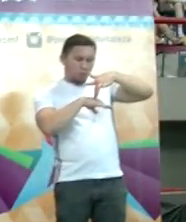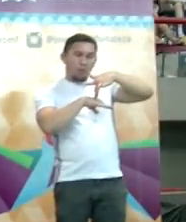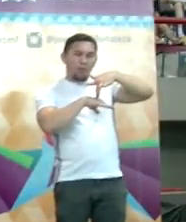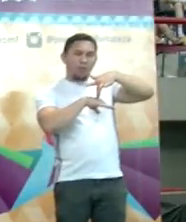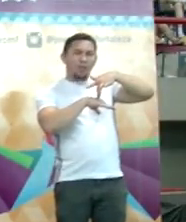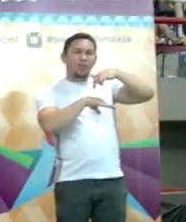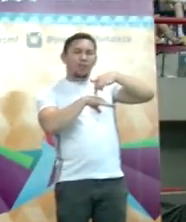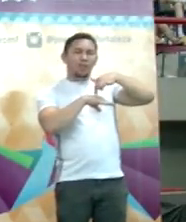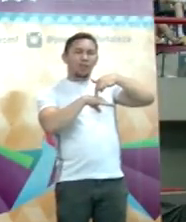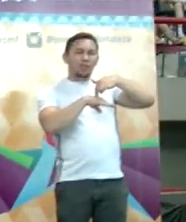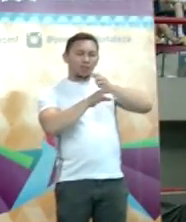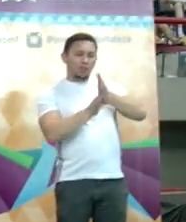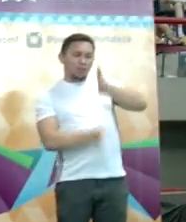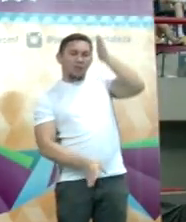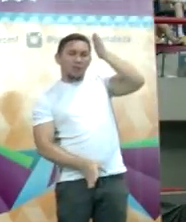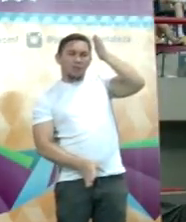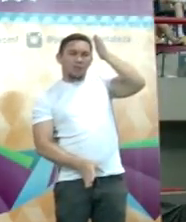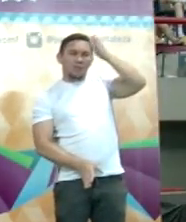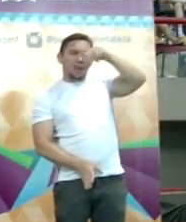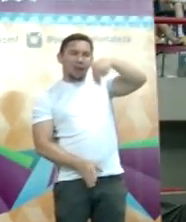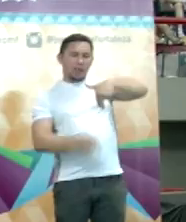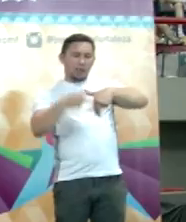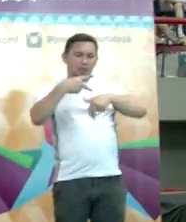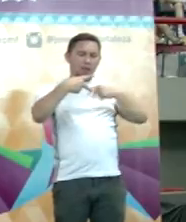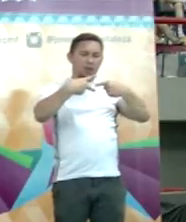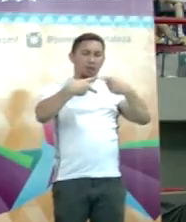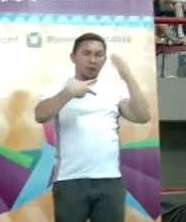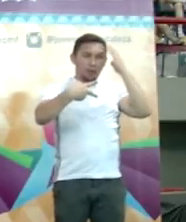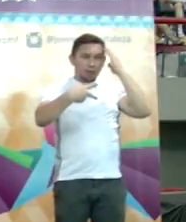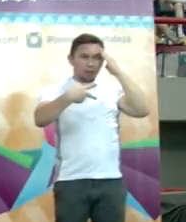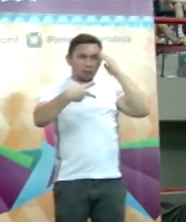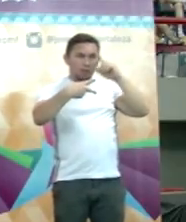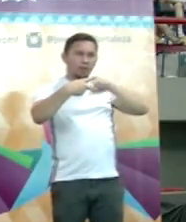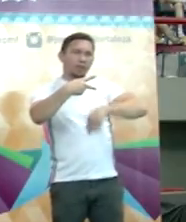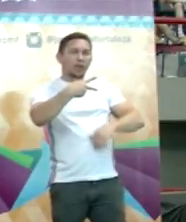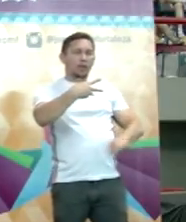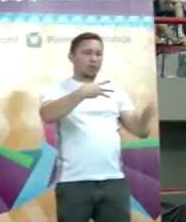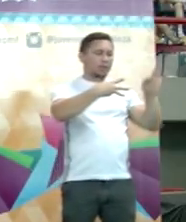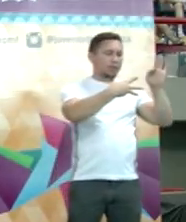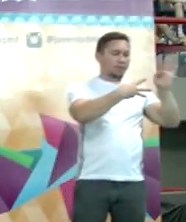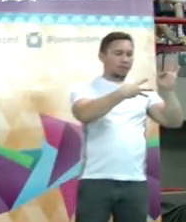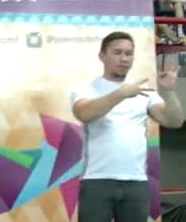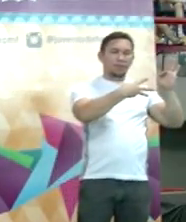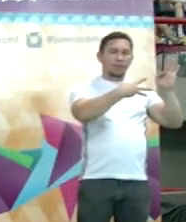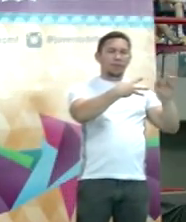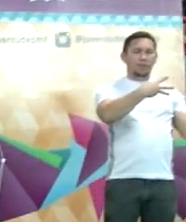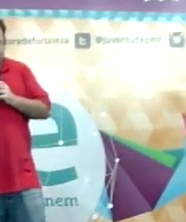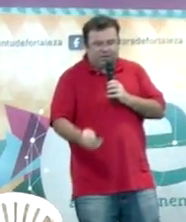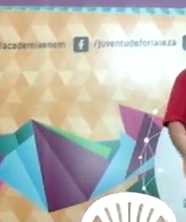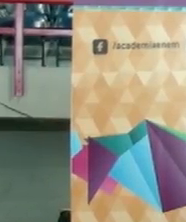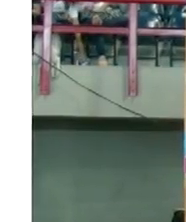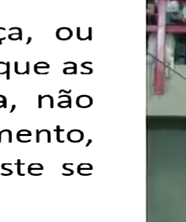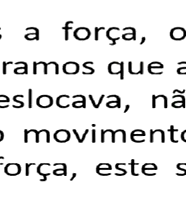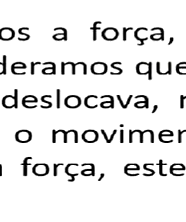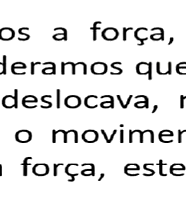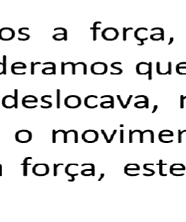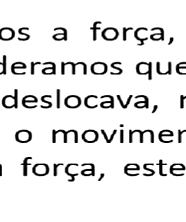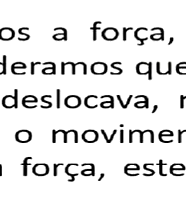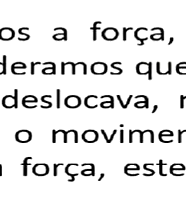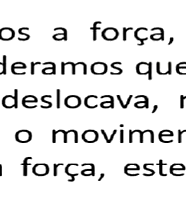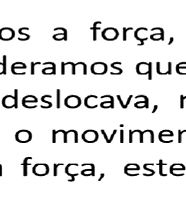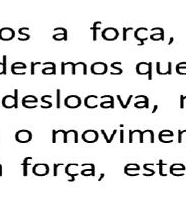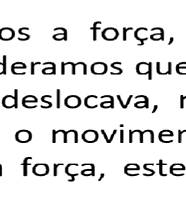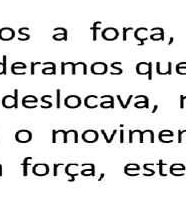é sempre perpendicular à superfície ou não é? É. Aí eu venho e passo para a